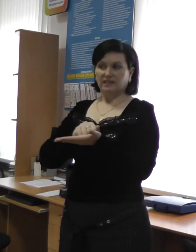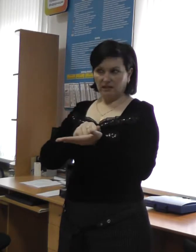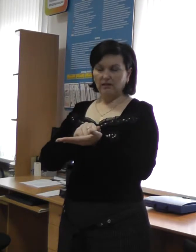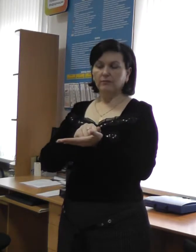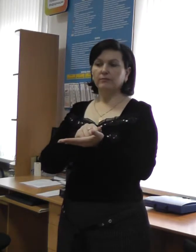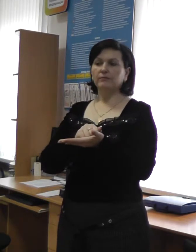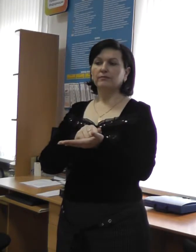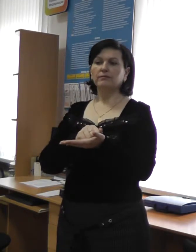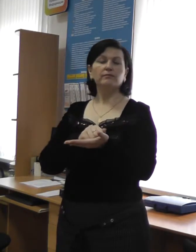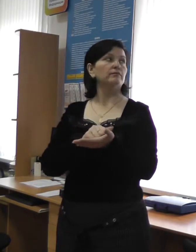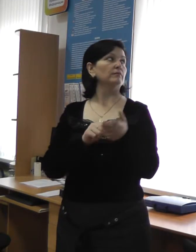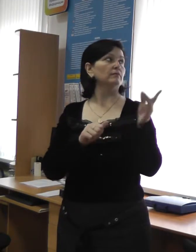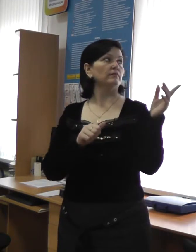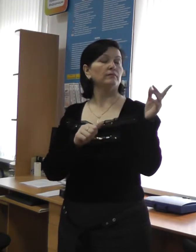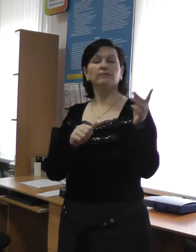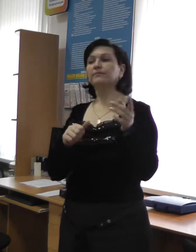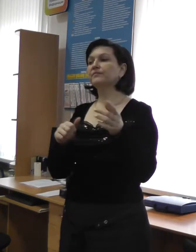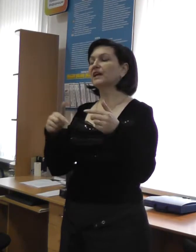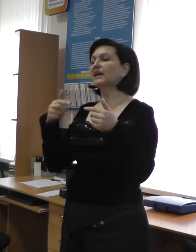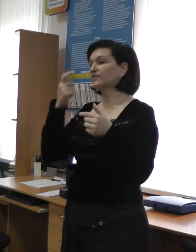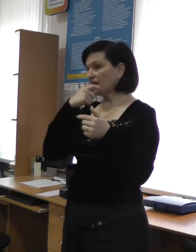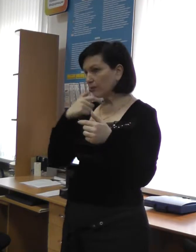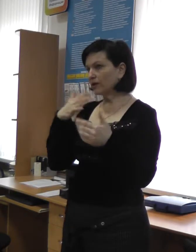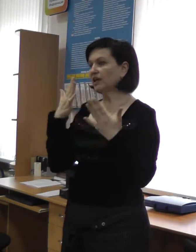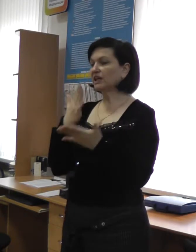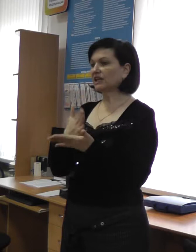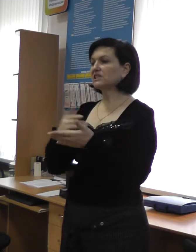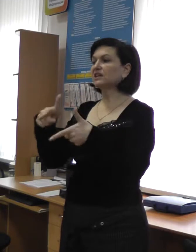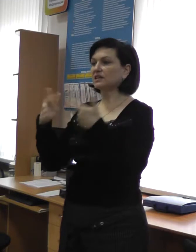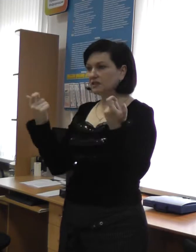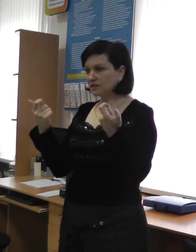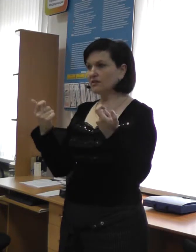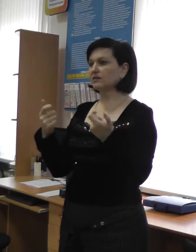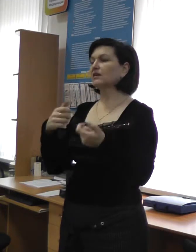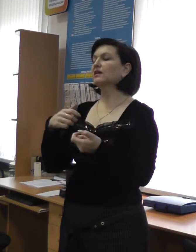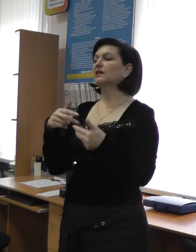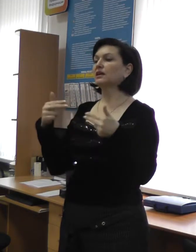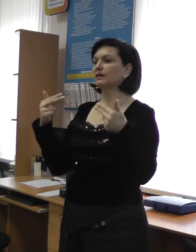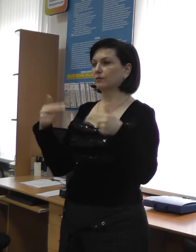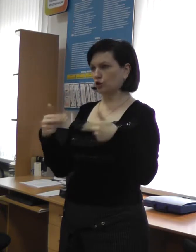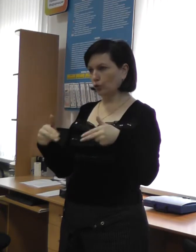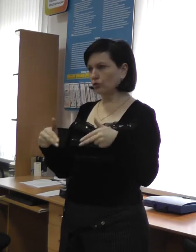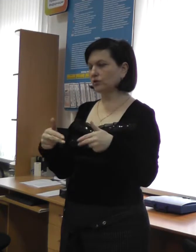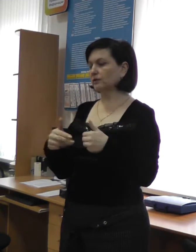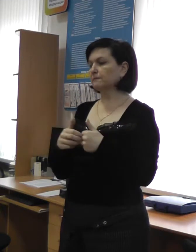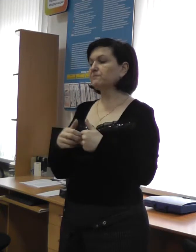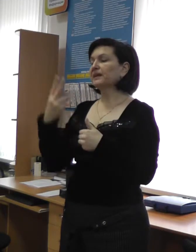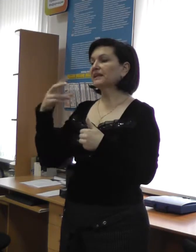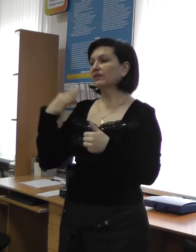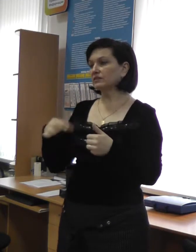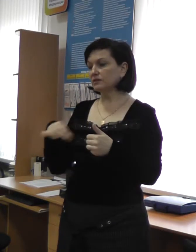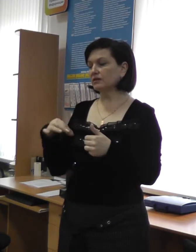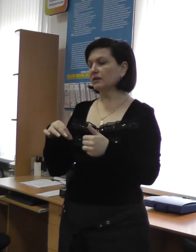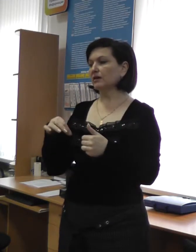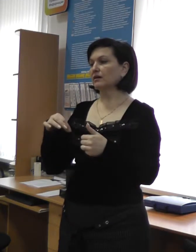владельцем известных гостиниц в Ставрополе и Пятигорске, мебелированных комнат в Кисловодске. Два его сына, Алексей и